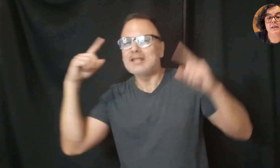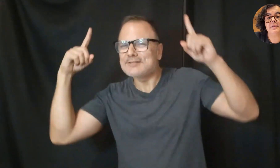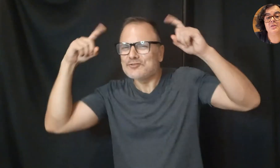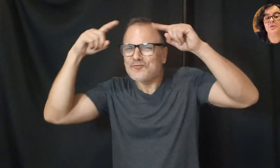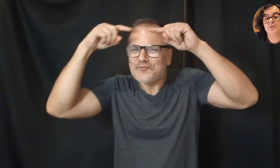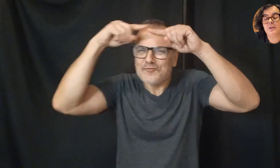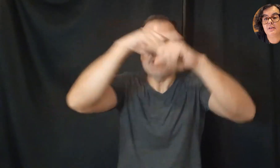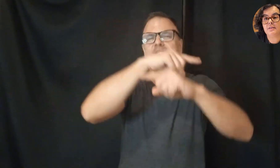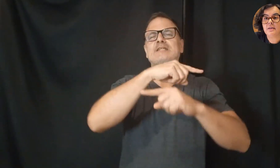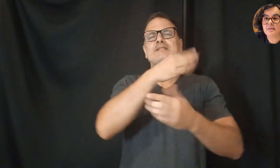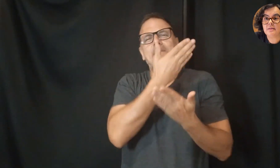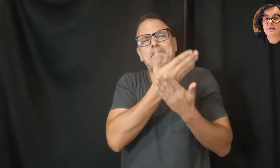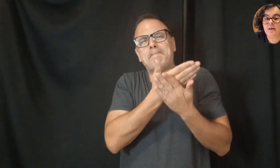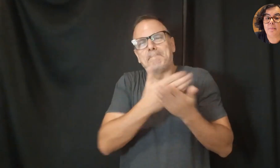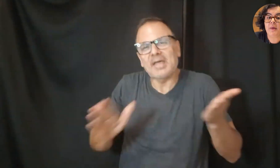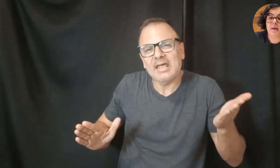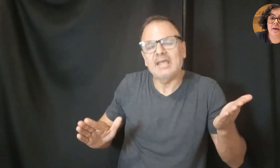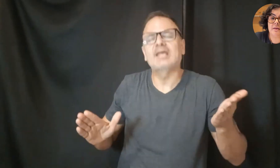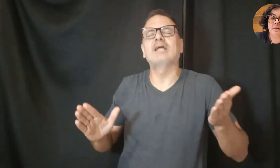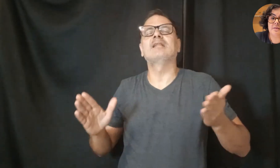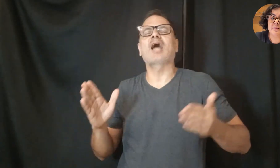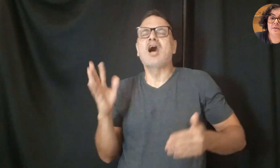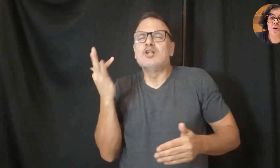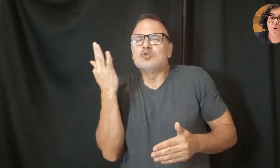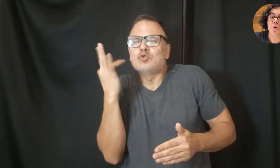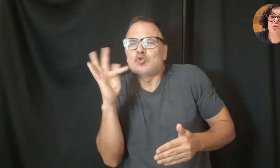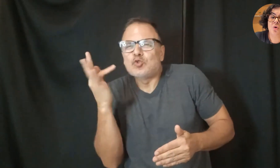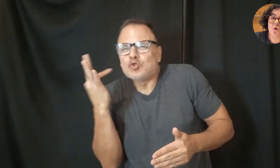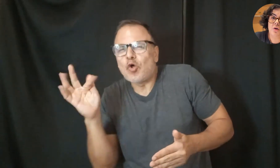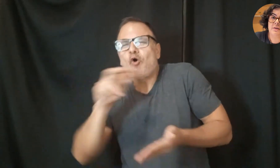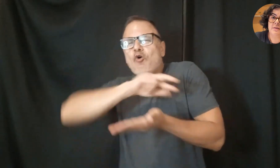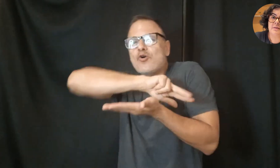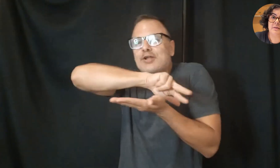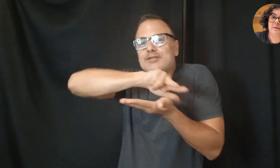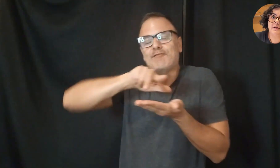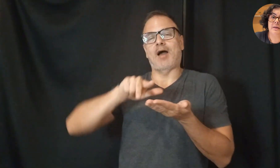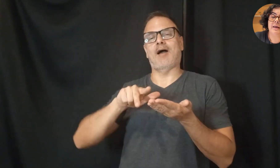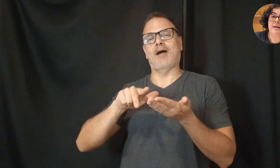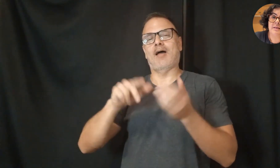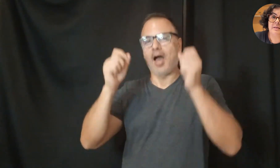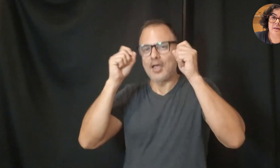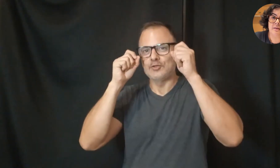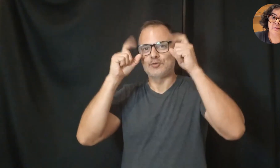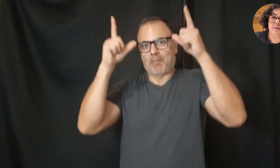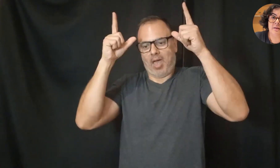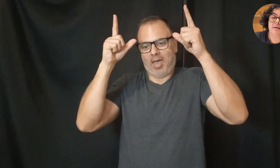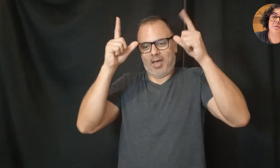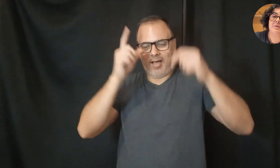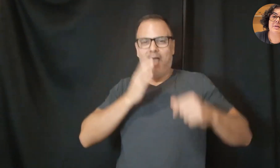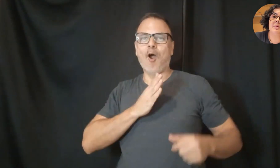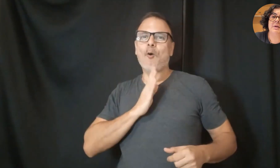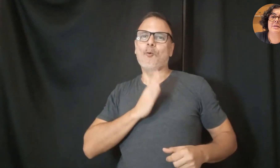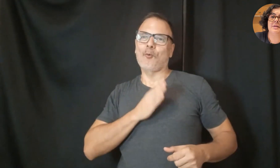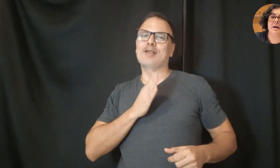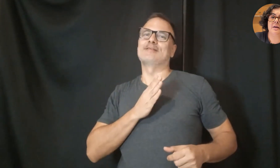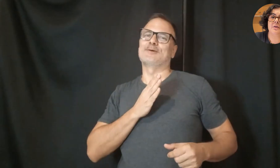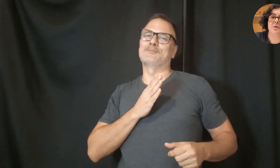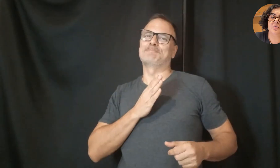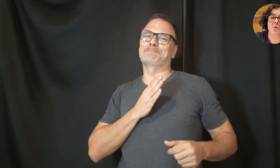experiências difíceis, perdas ou dores, que aí sim irão sensibilizar o